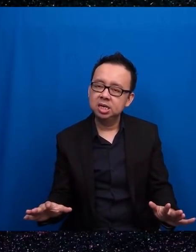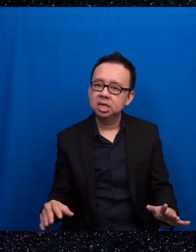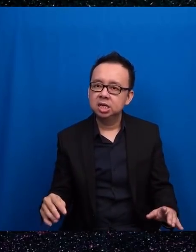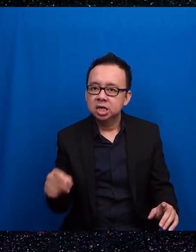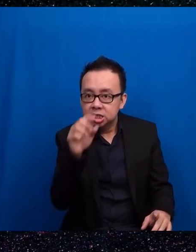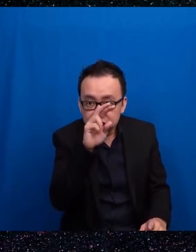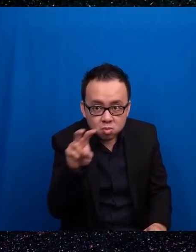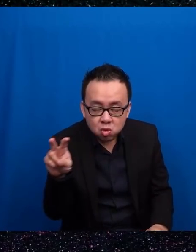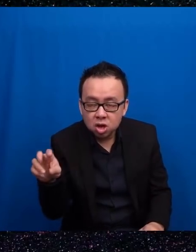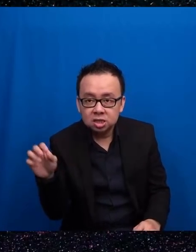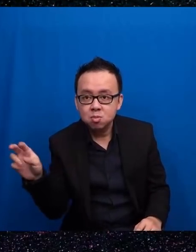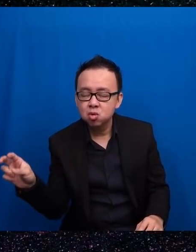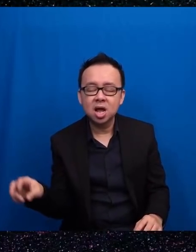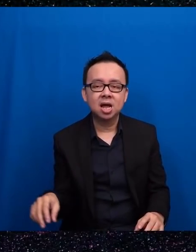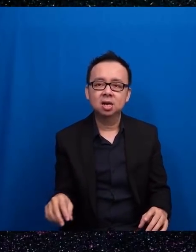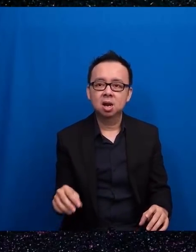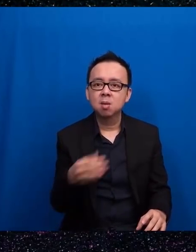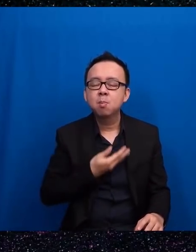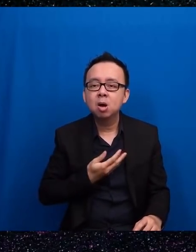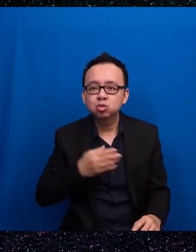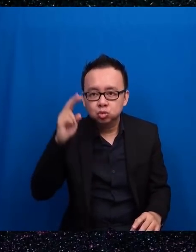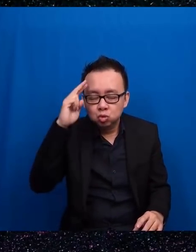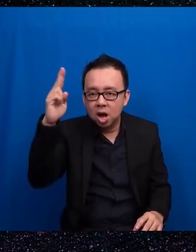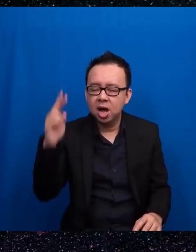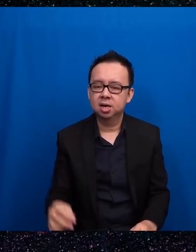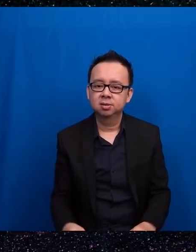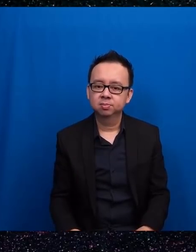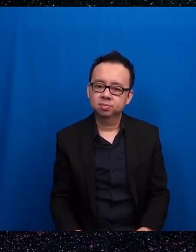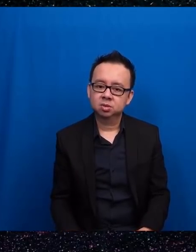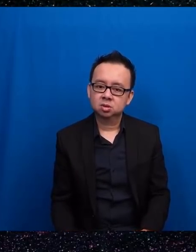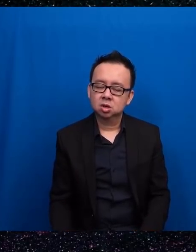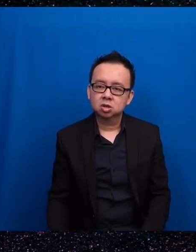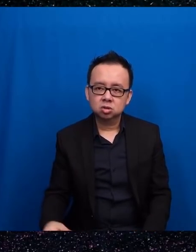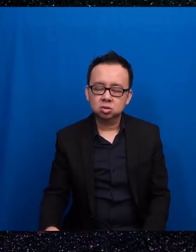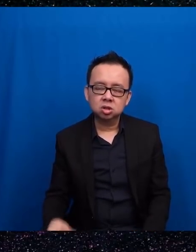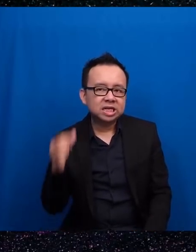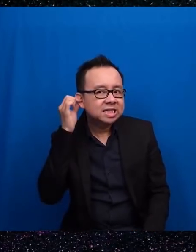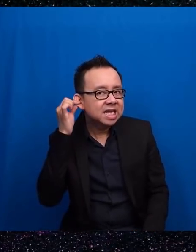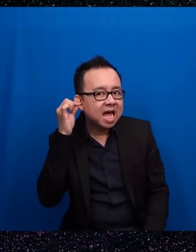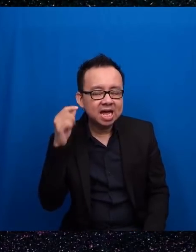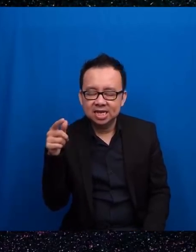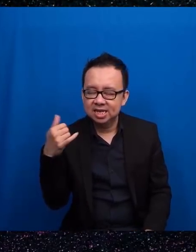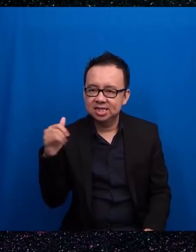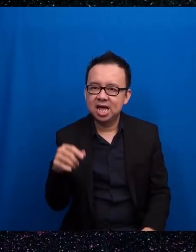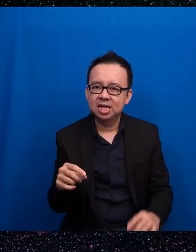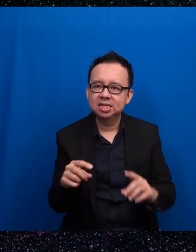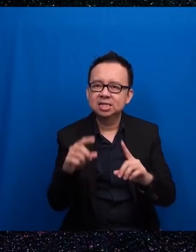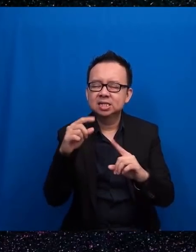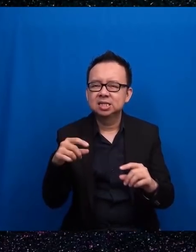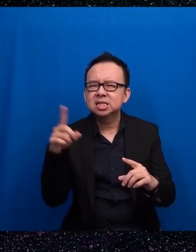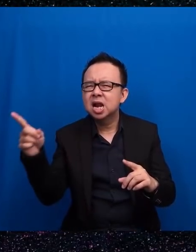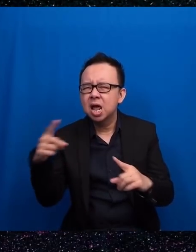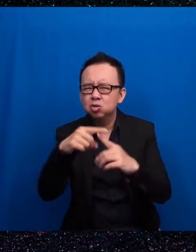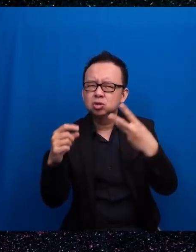kehendaknya atas kehidupanmu yang selama ini telinga kita terlalu tebal atau dunia terlalu bising sehingga kita tidak bisa